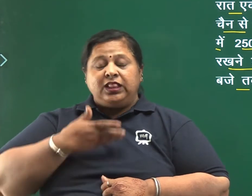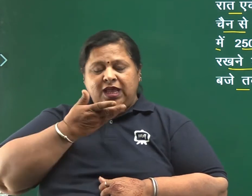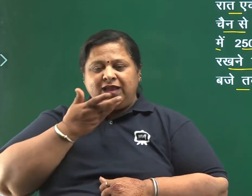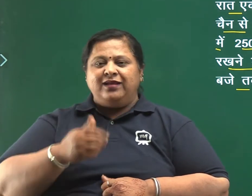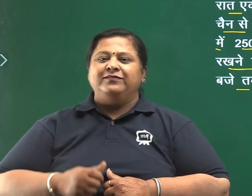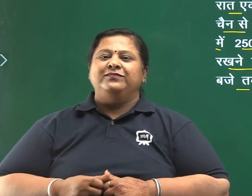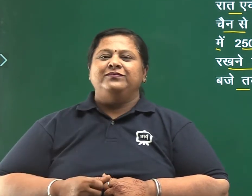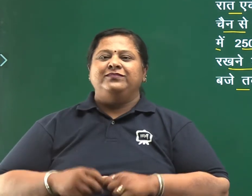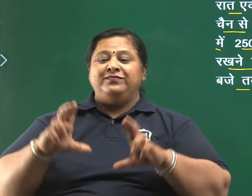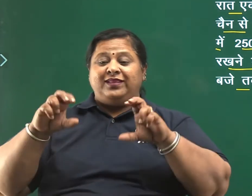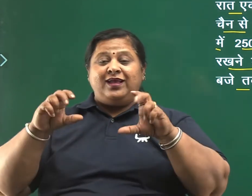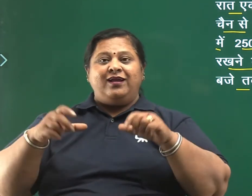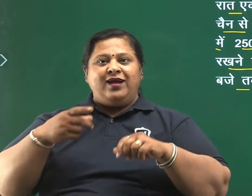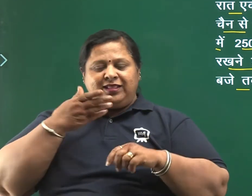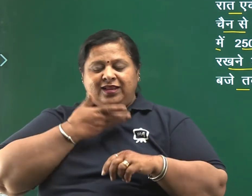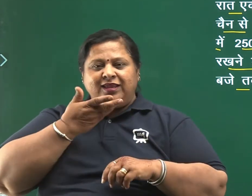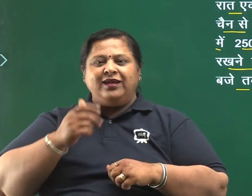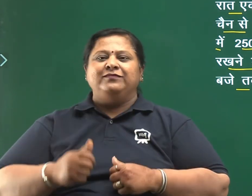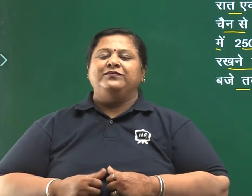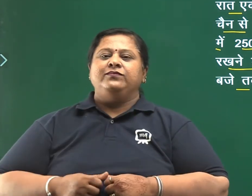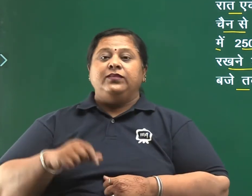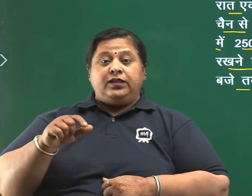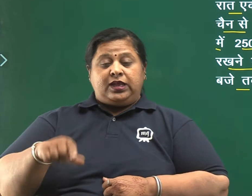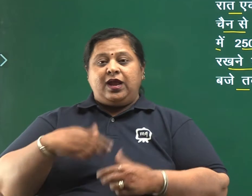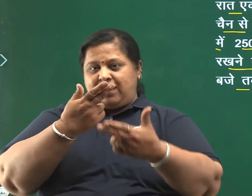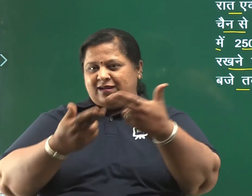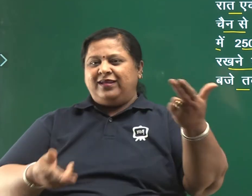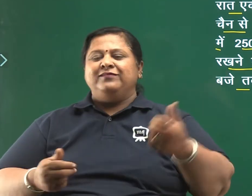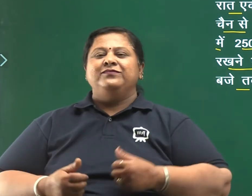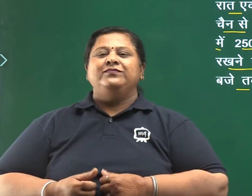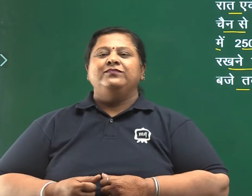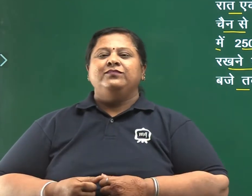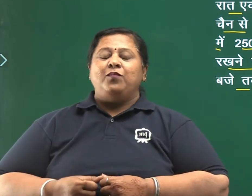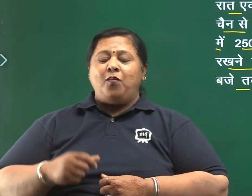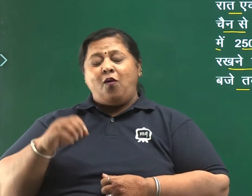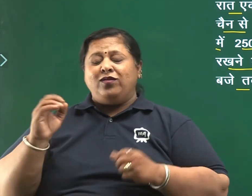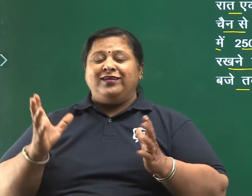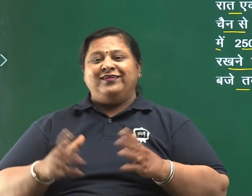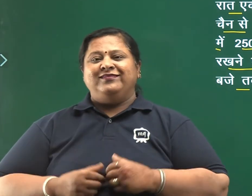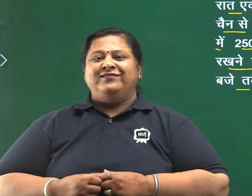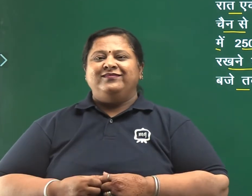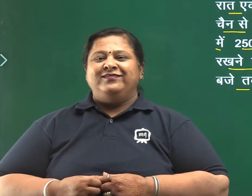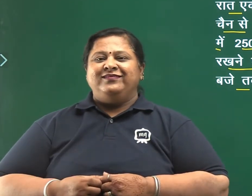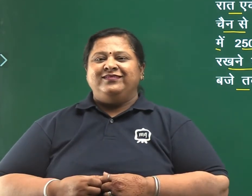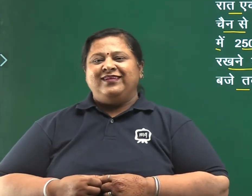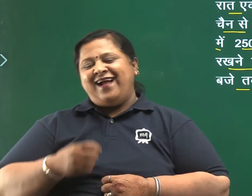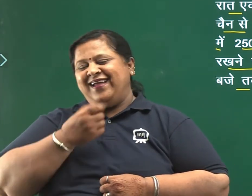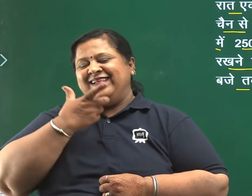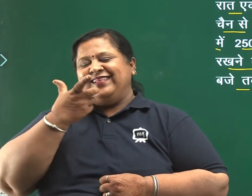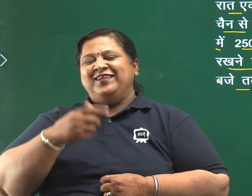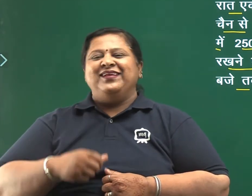का अध्ययन किया। यह कहानी बहुत ही आनंद देने